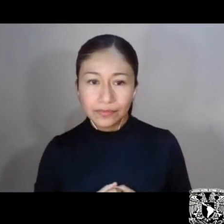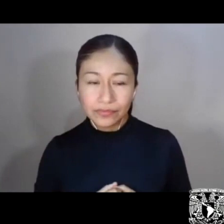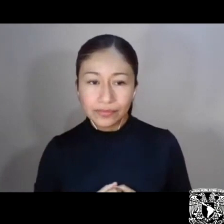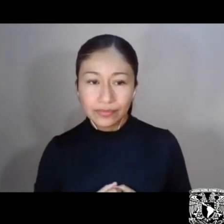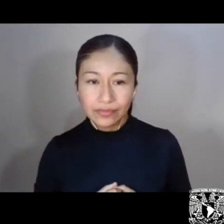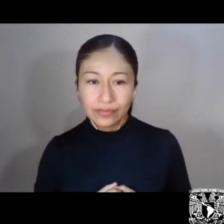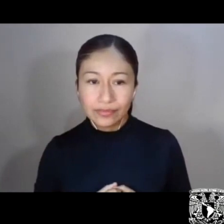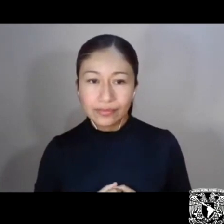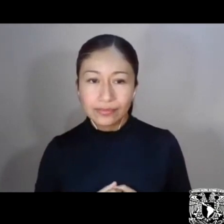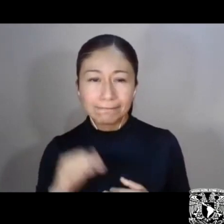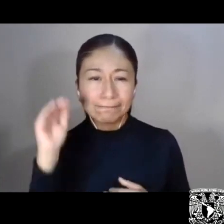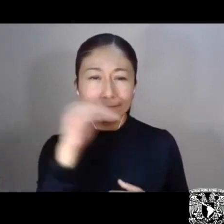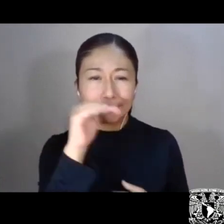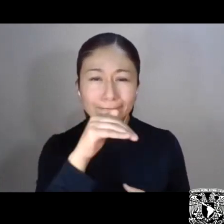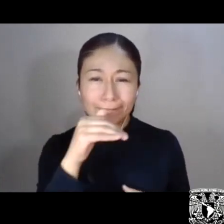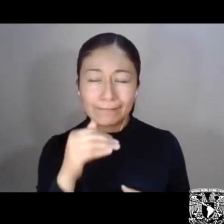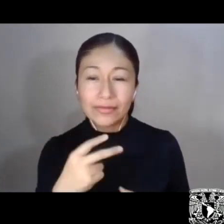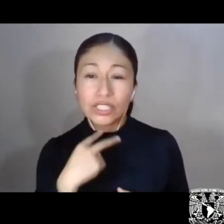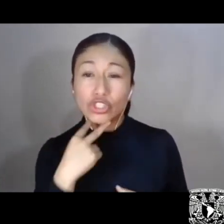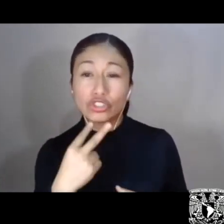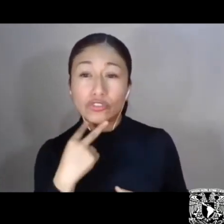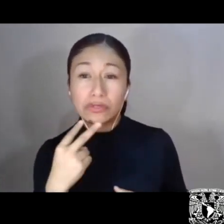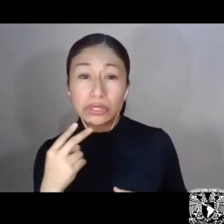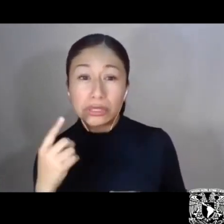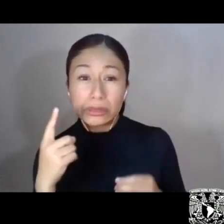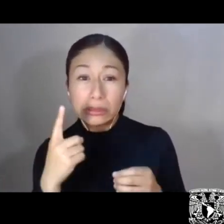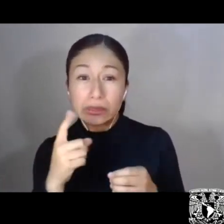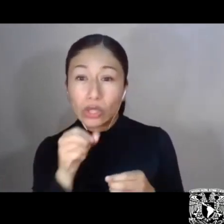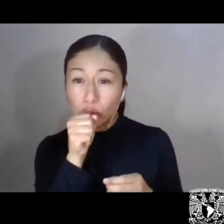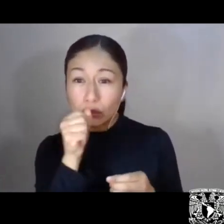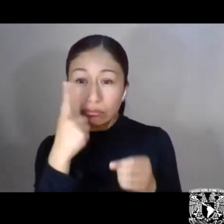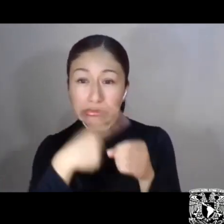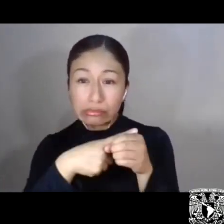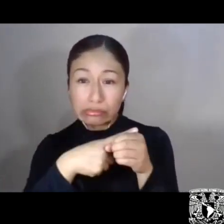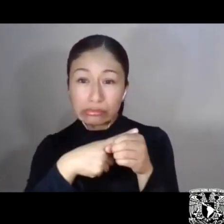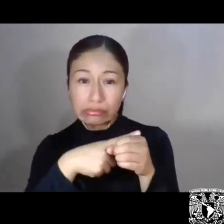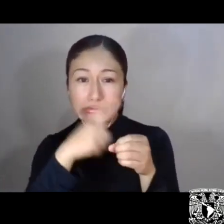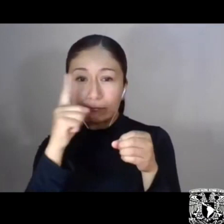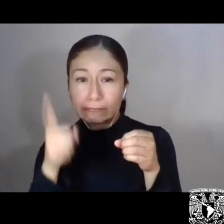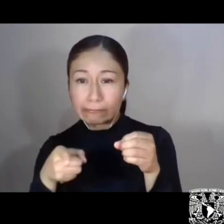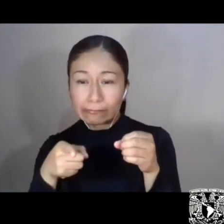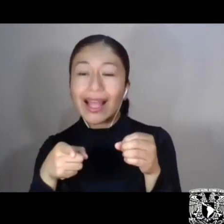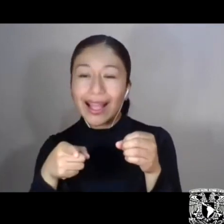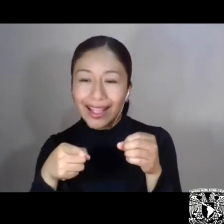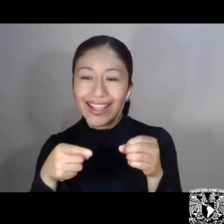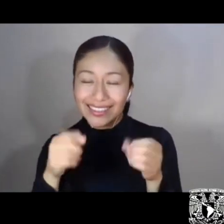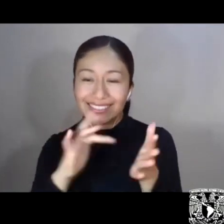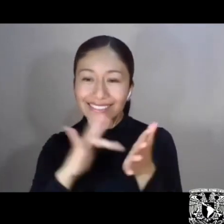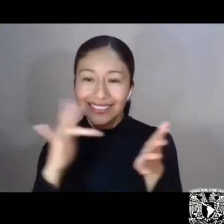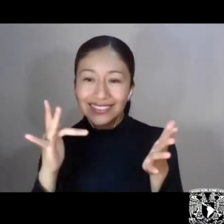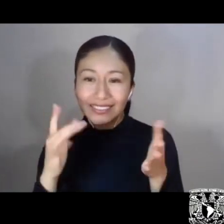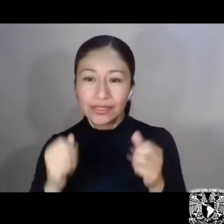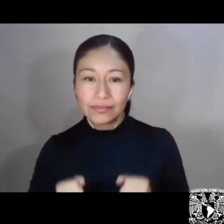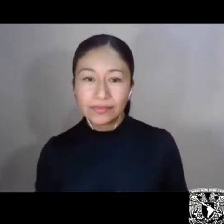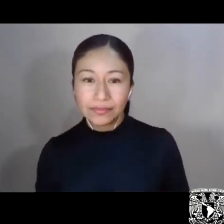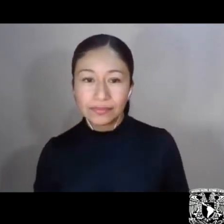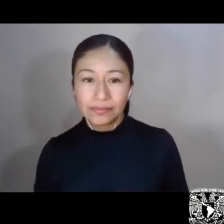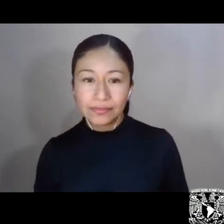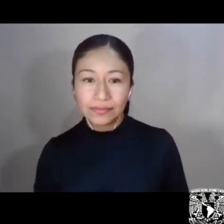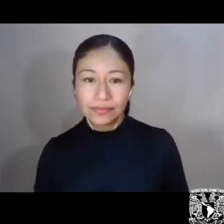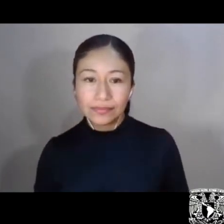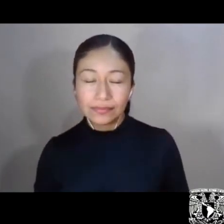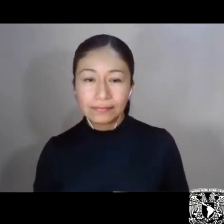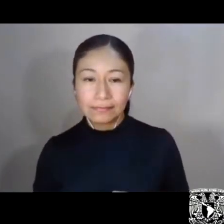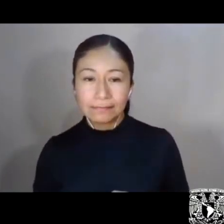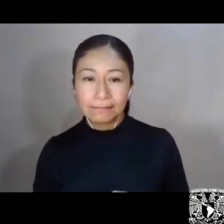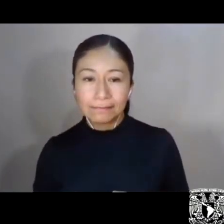¿Puedes prendernos tu micrófono, Víctor, por favor? Vale, gracias. Sobre la... A ver, que voy a tocar primero el tema